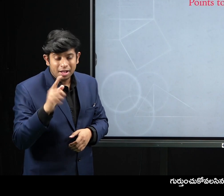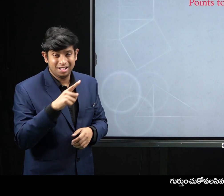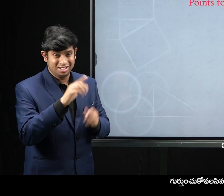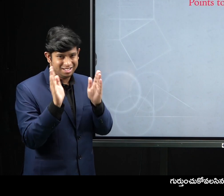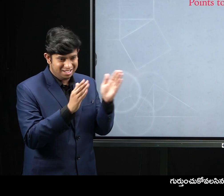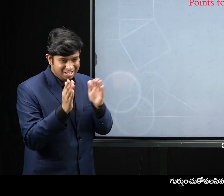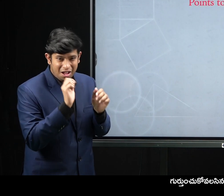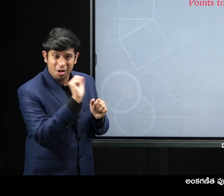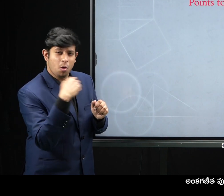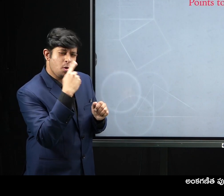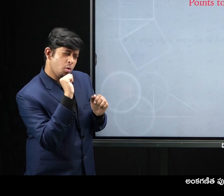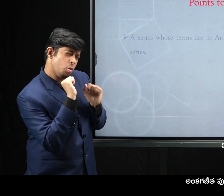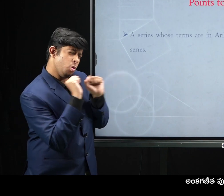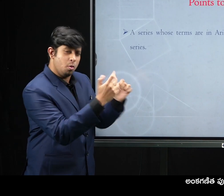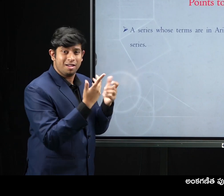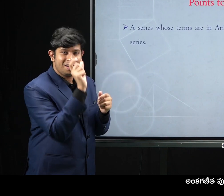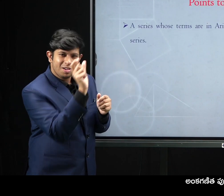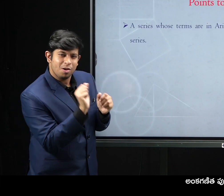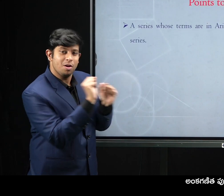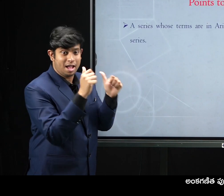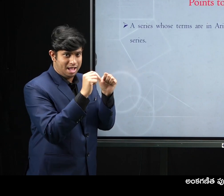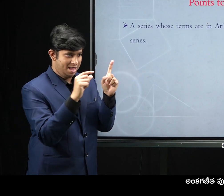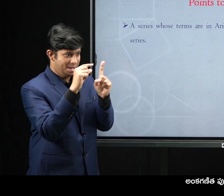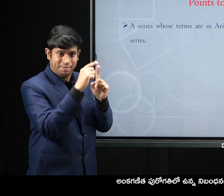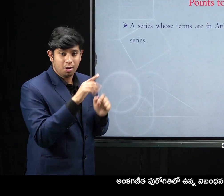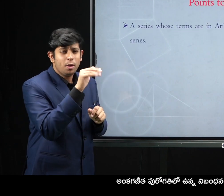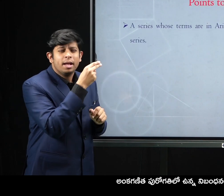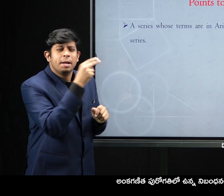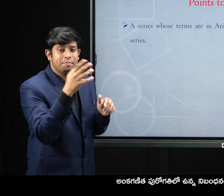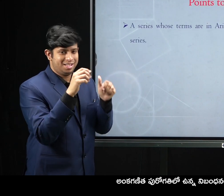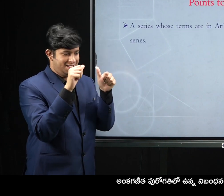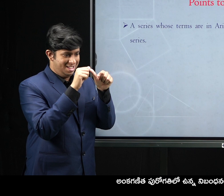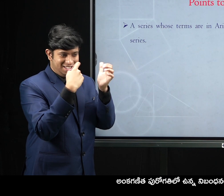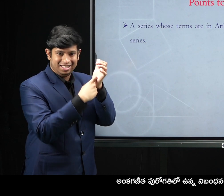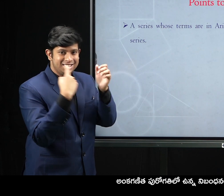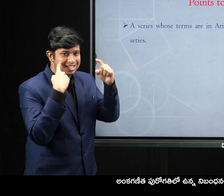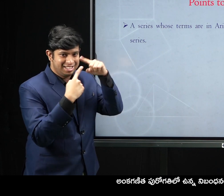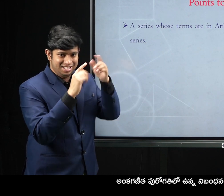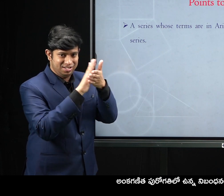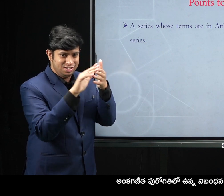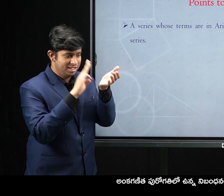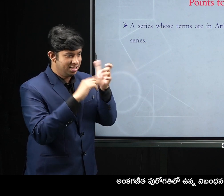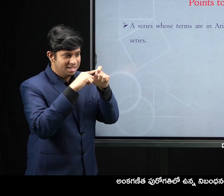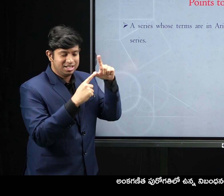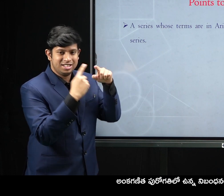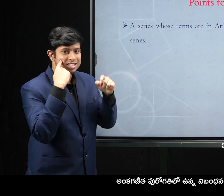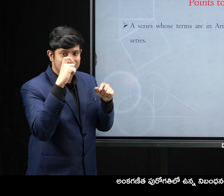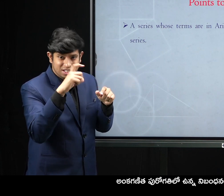గుర్తుంచుకోవలసిన పాయింట్లు: అంకగణిత పురోగతి. అంకగణిత పురోగతిలో ఉన్న నిబంధనలను అంకగణిత శ్రేణి